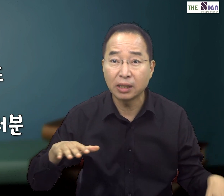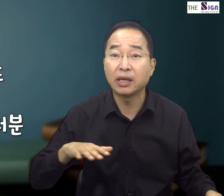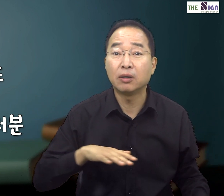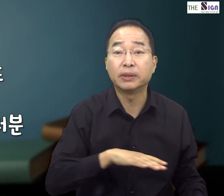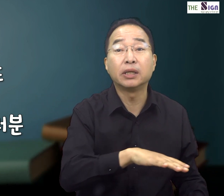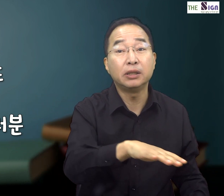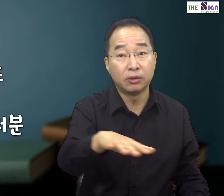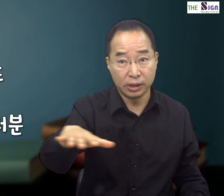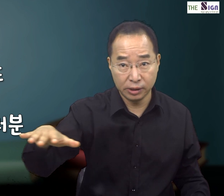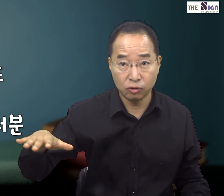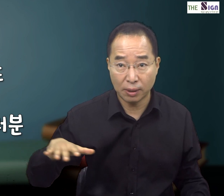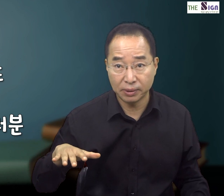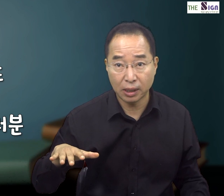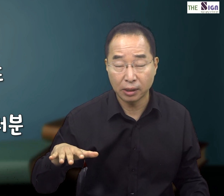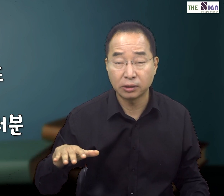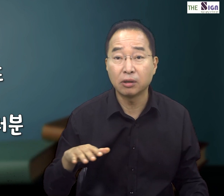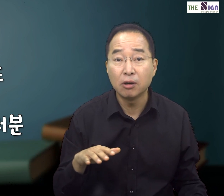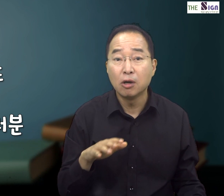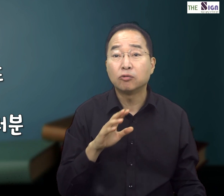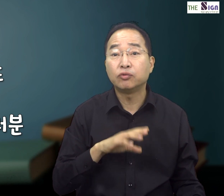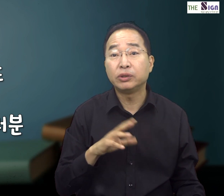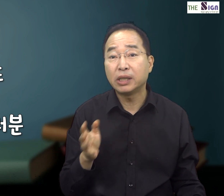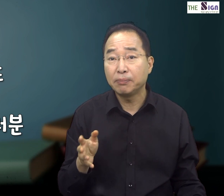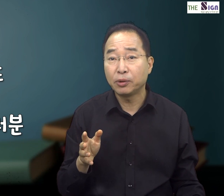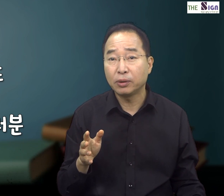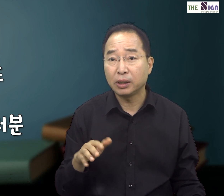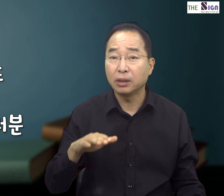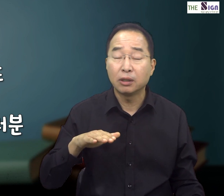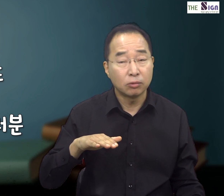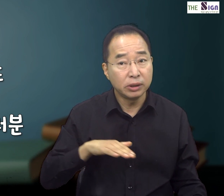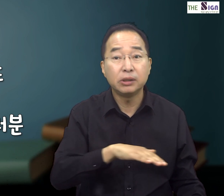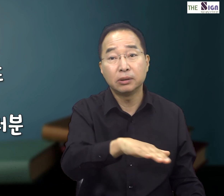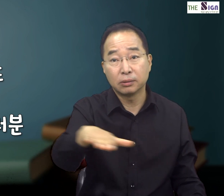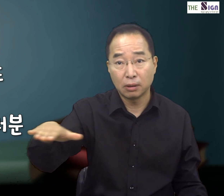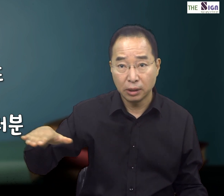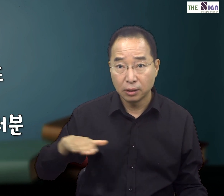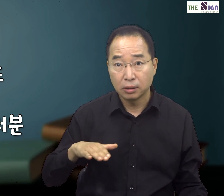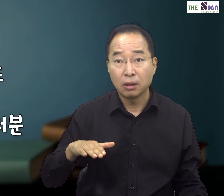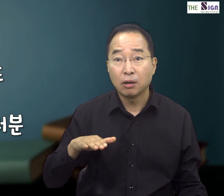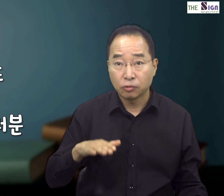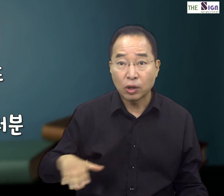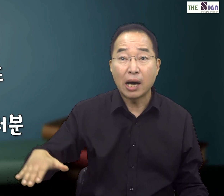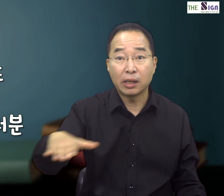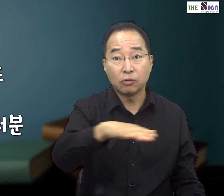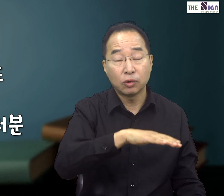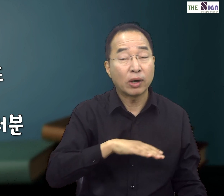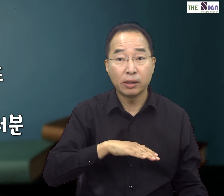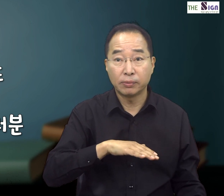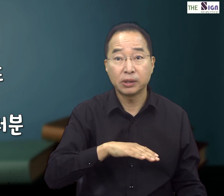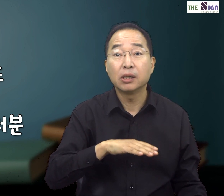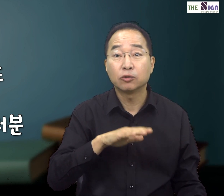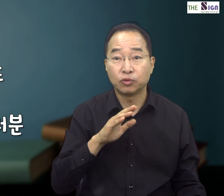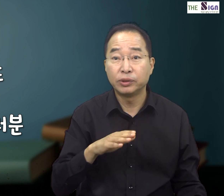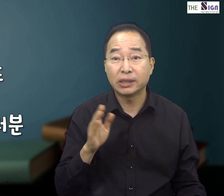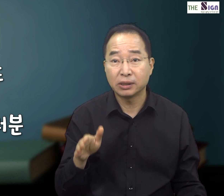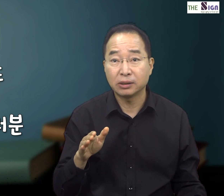개념을 할 때는 이렇게 쓰기도 합니다. 그래서 우리란 표현이 우리 좌나 우로 관계없이 둘 다